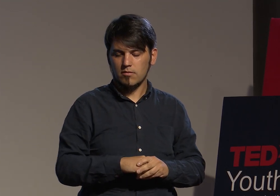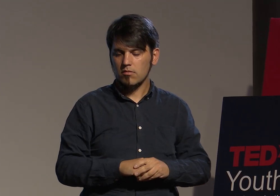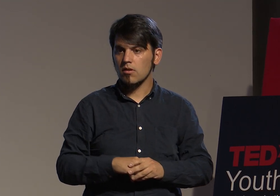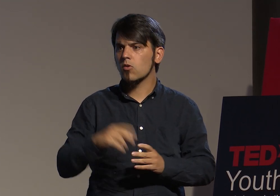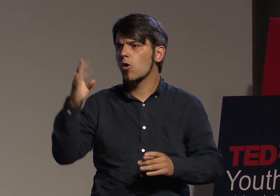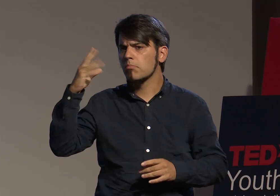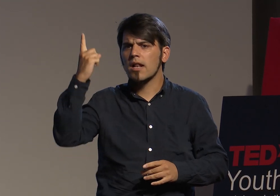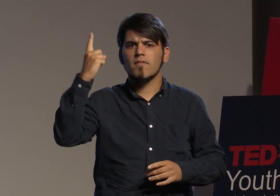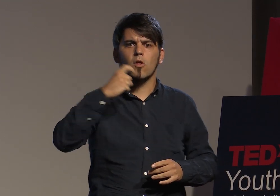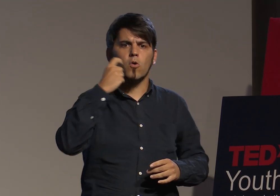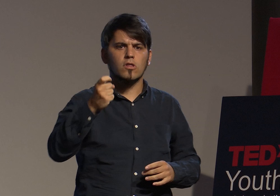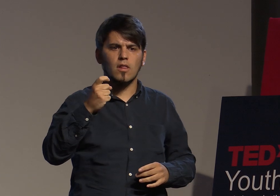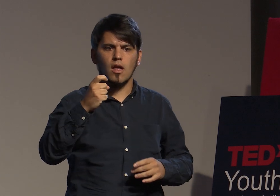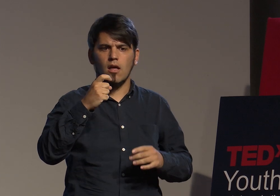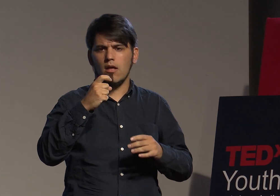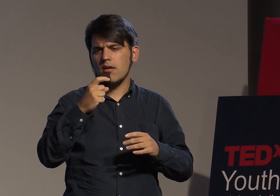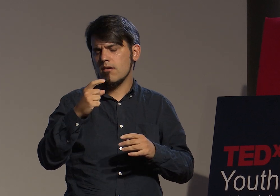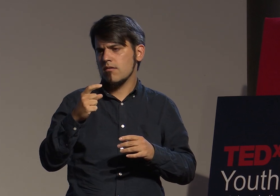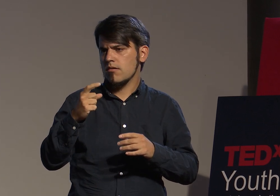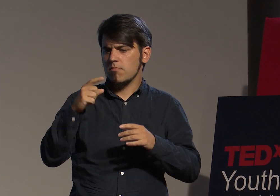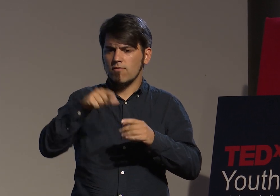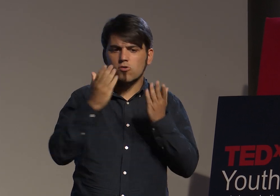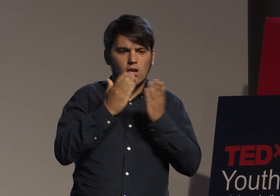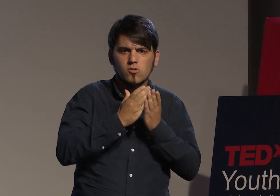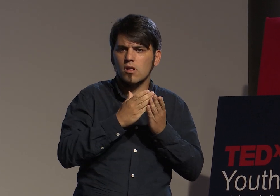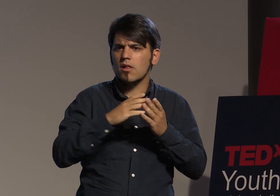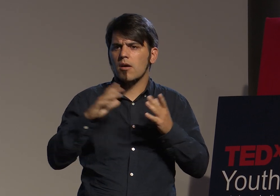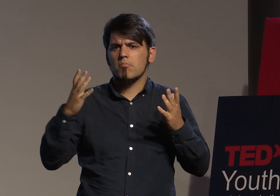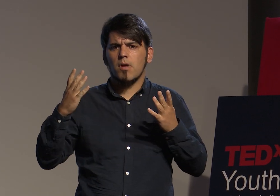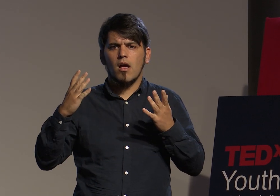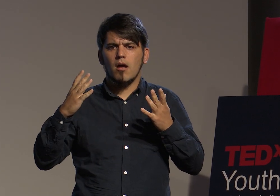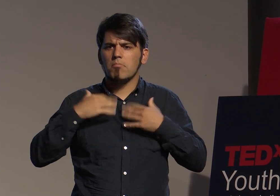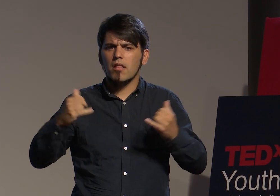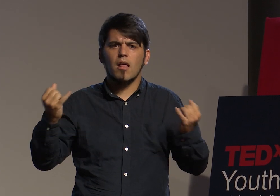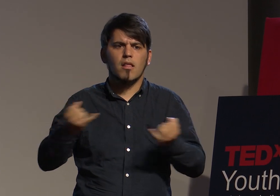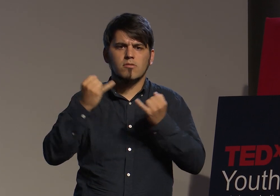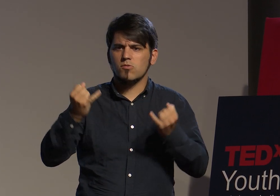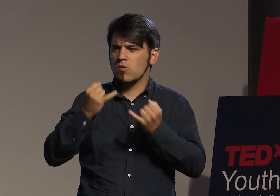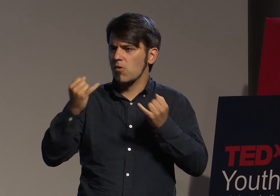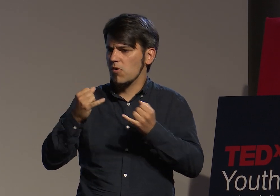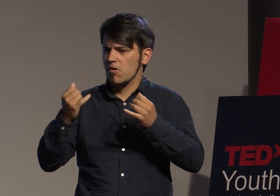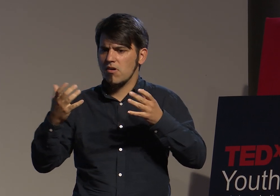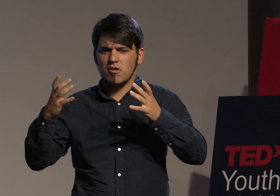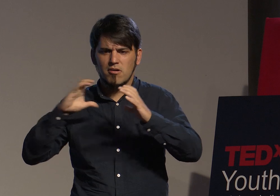глух ученик. Първата година в училище за мен беше